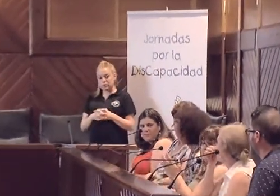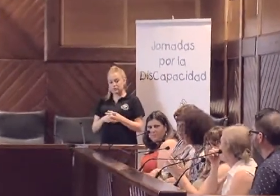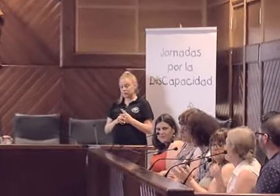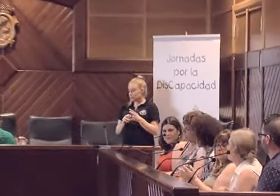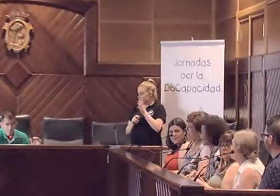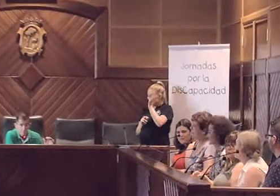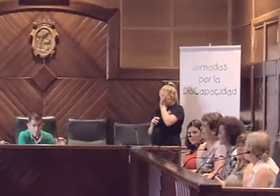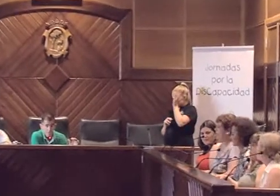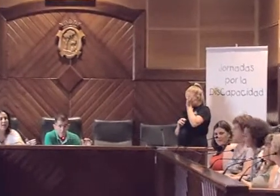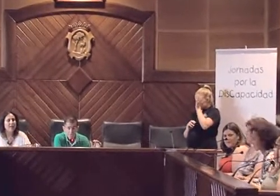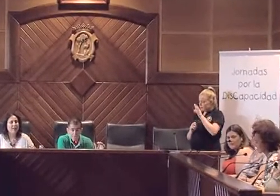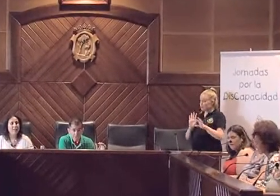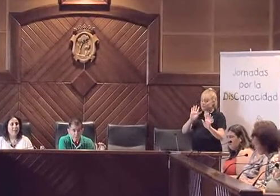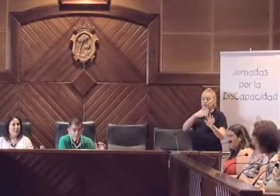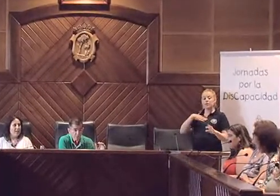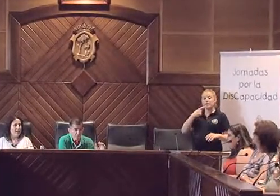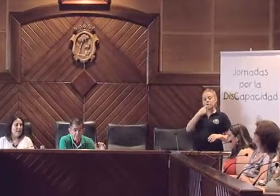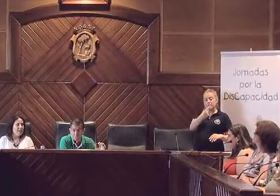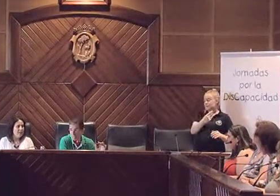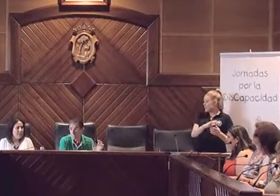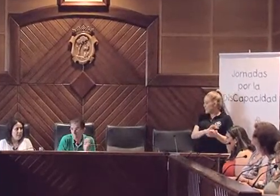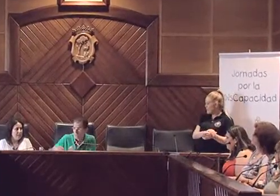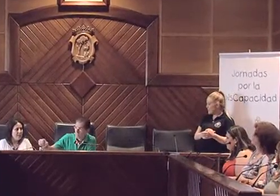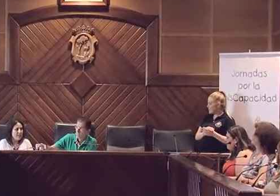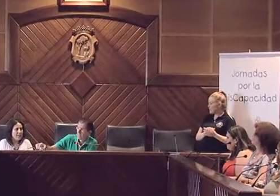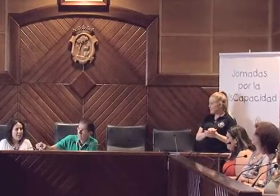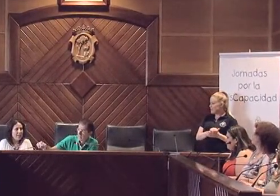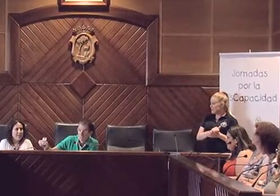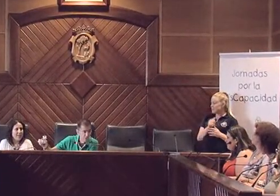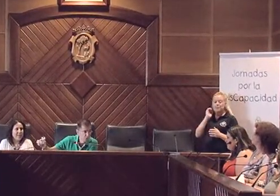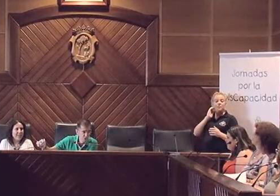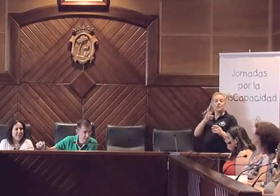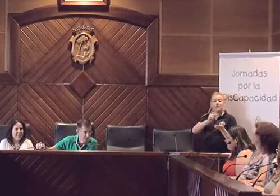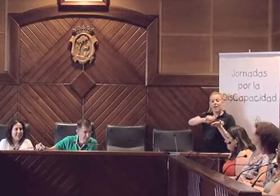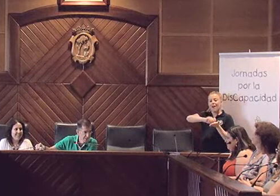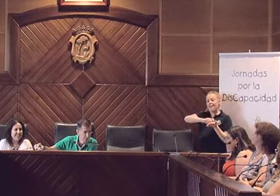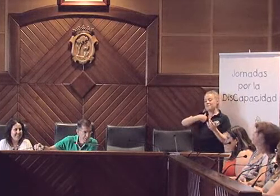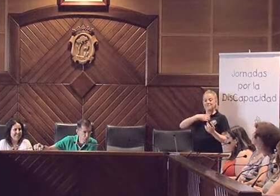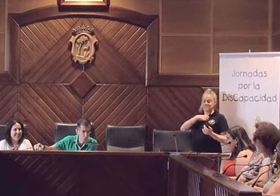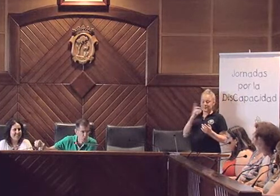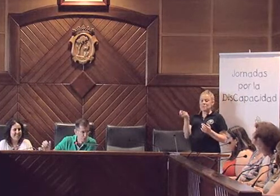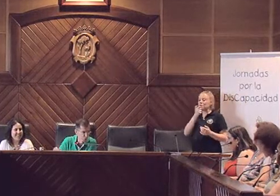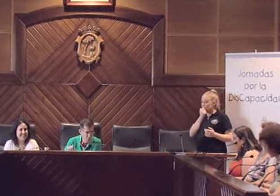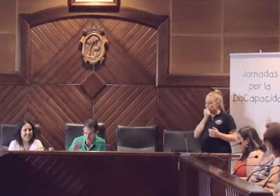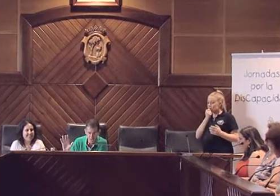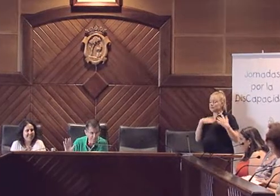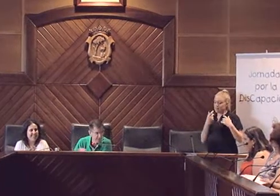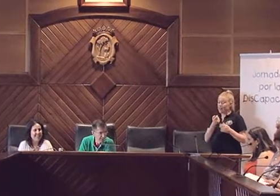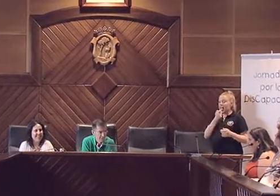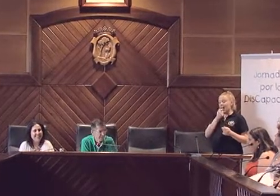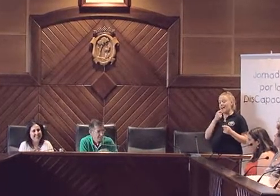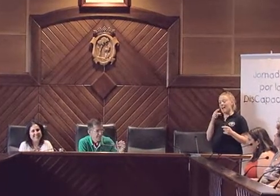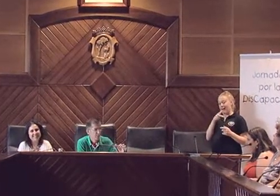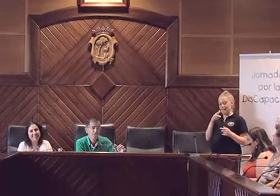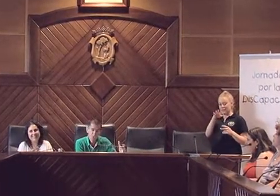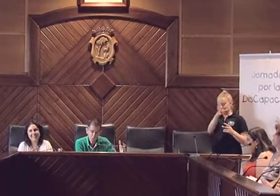Bueno, quiero decir que aquí no tenemos taquígrafos, pero tenemos una grabadora maravillosa que aquí está grabando todo lo que vosotros…, para que no se quede